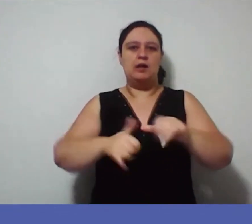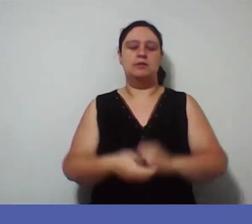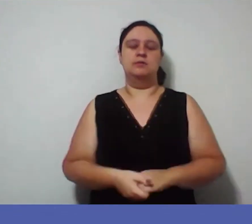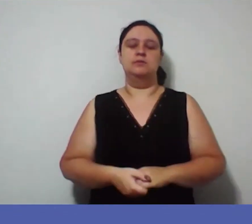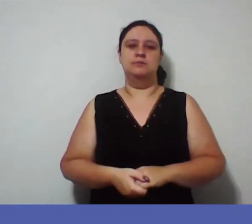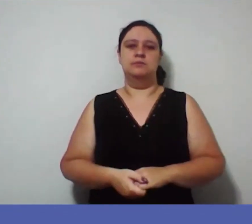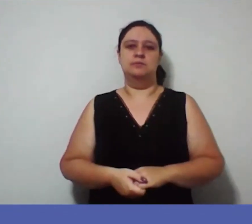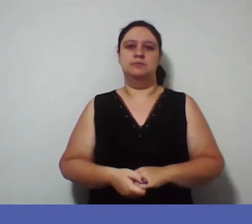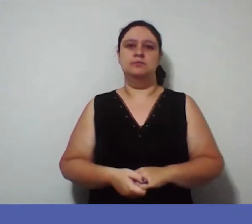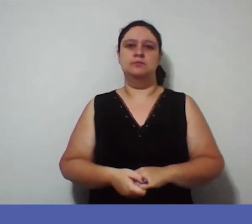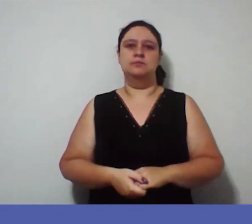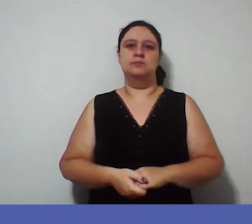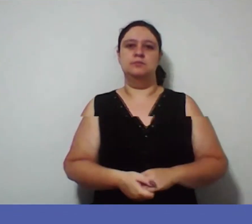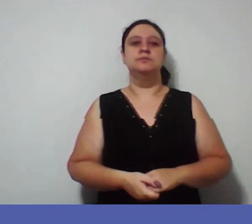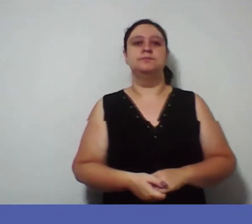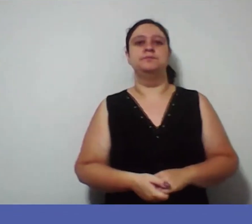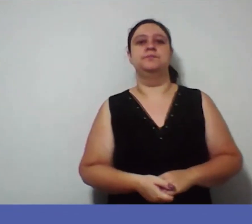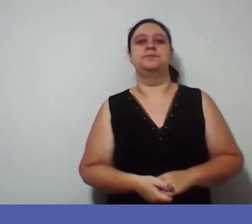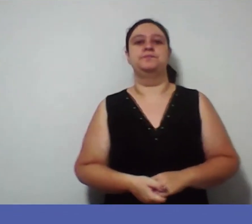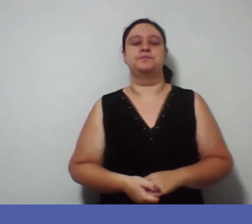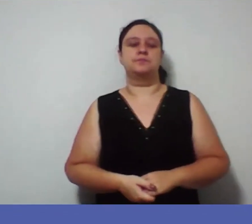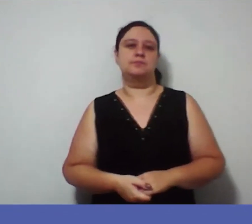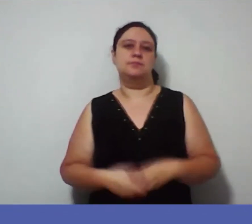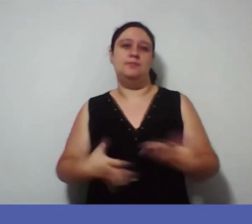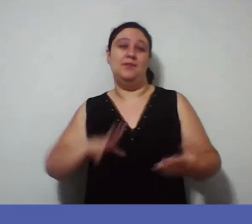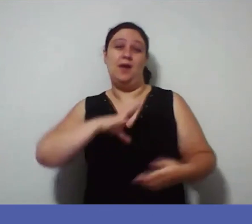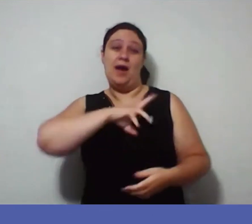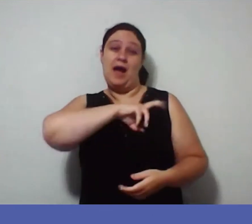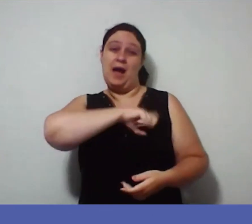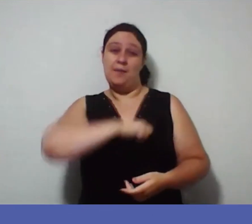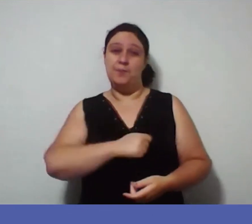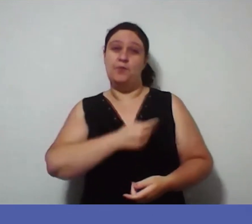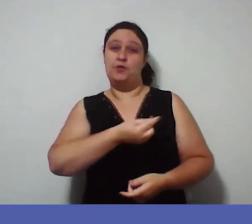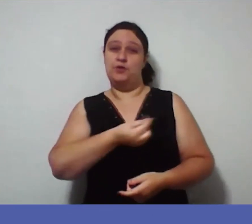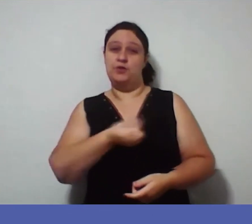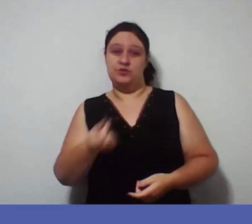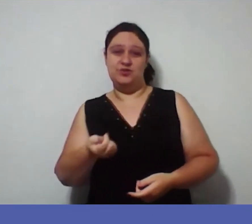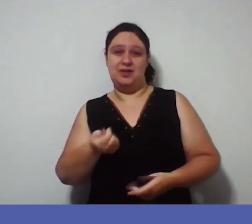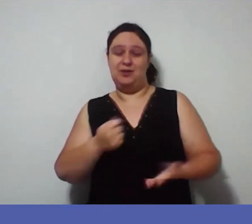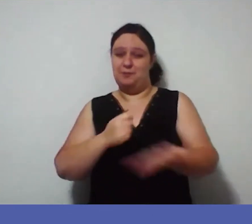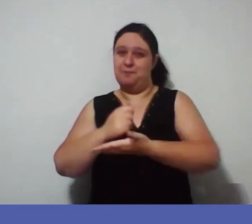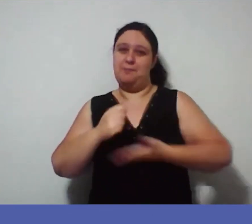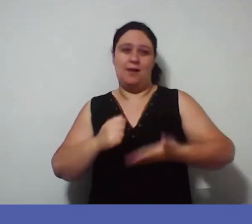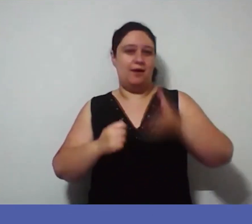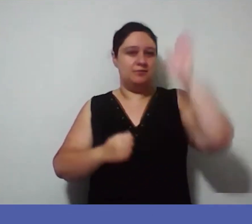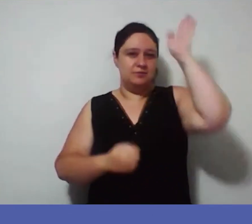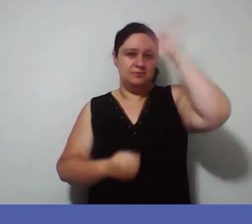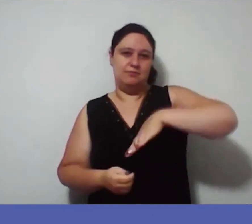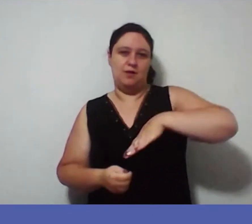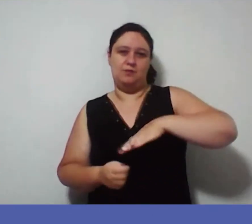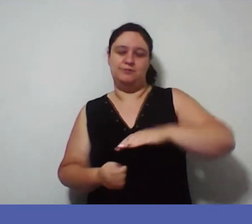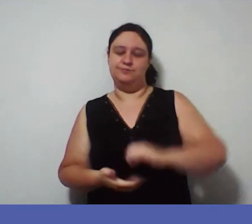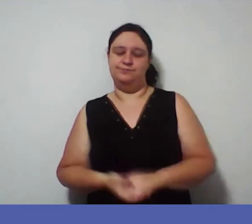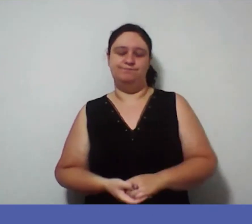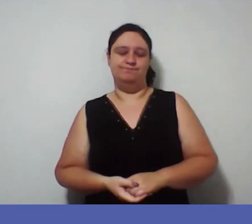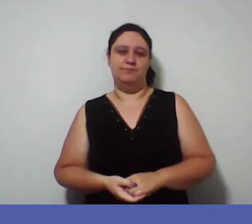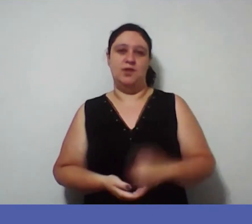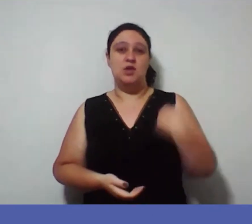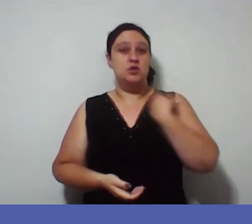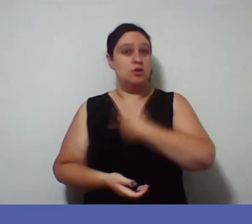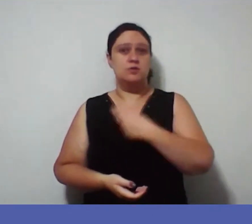Irmãos, o amor do dinheiro é a raiz de todos os males, e nós não devemos cair